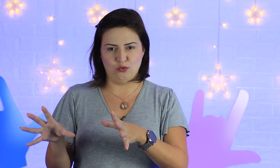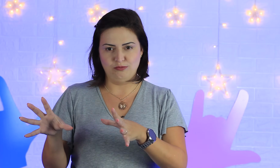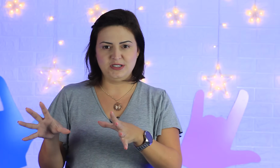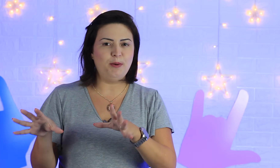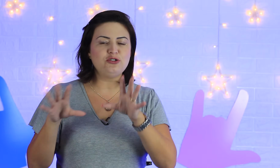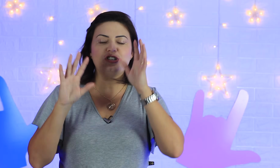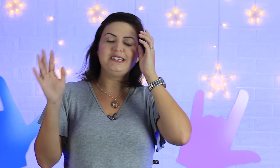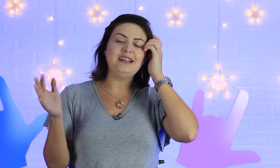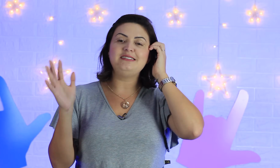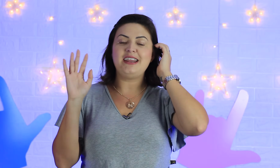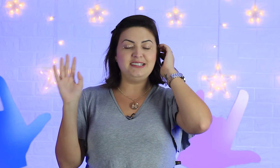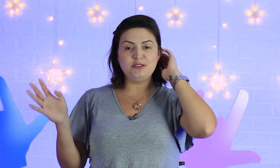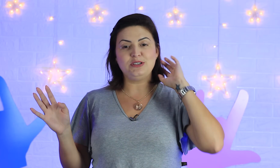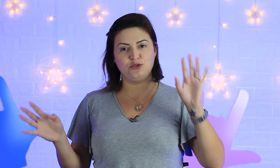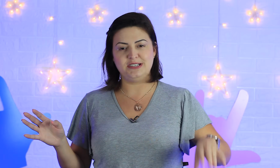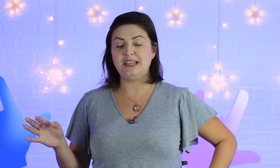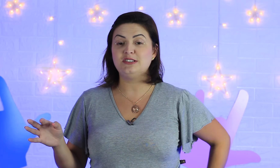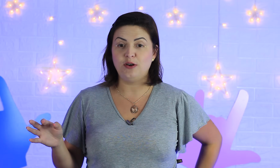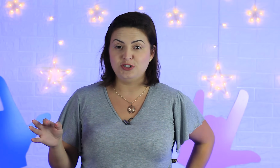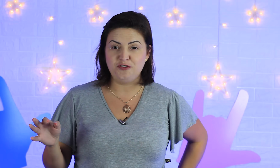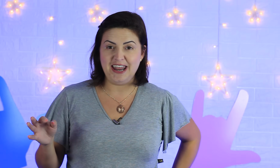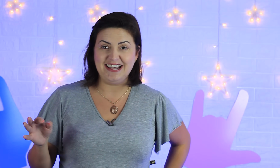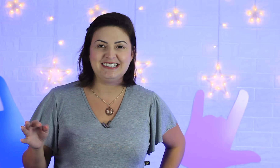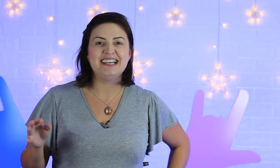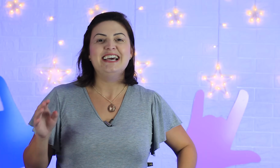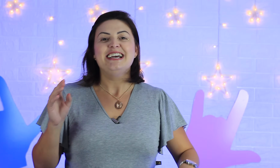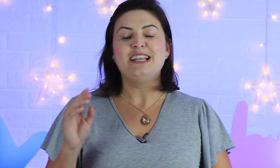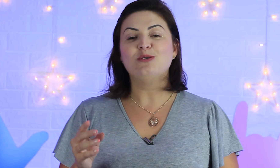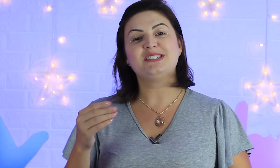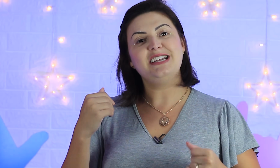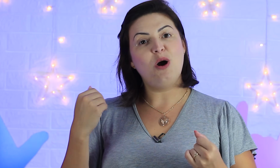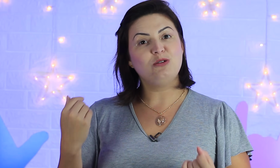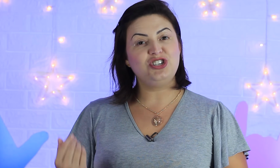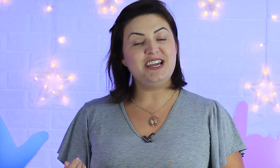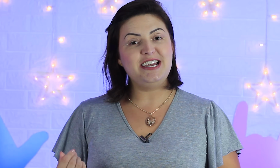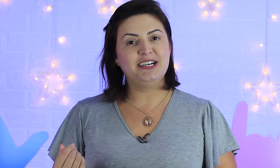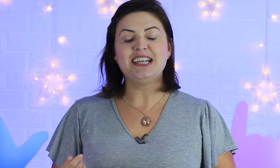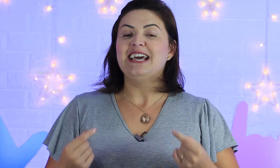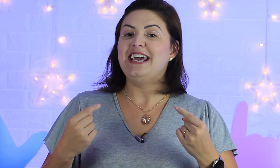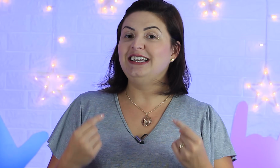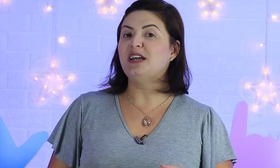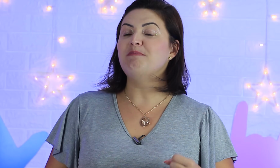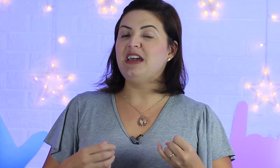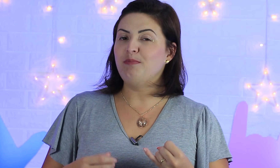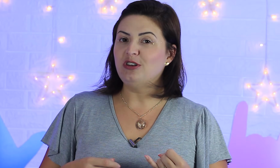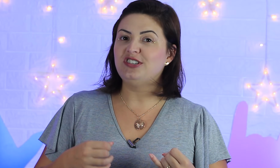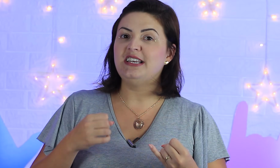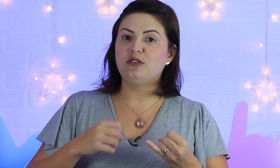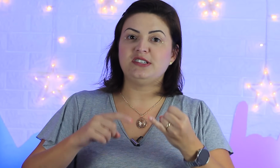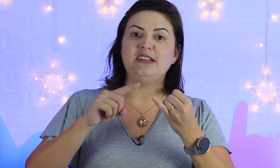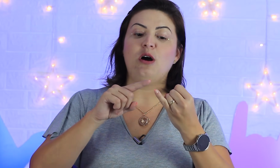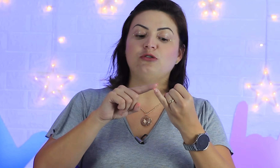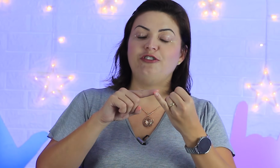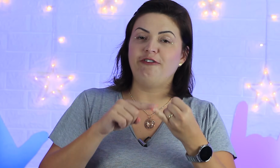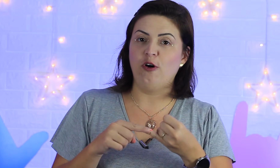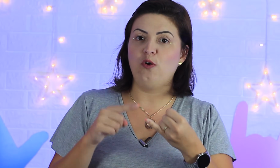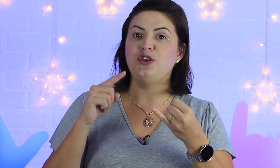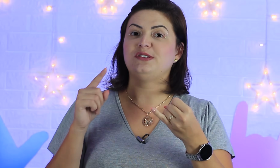um. Você pode utilizar ele em três situações. Três formas diferentes. Então, o sinal de ir, ele também pode ser o sinal de foi, o